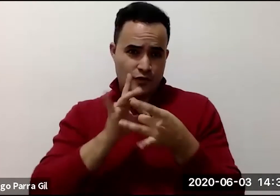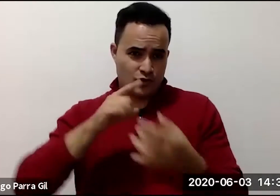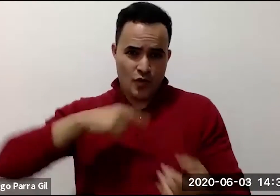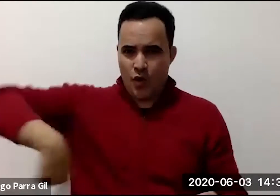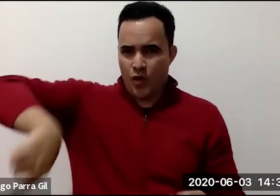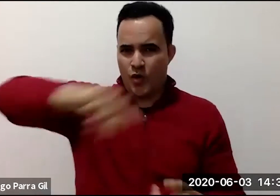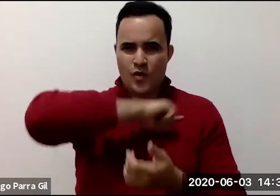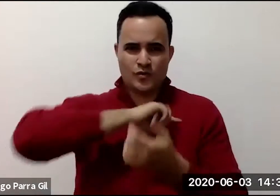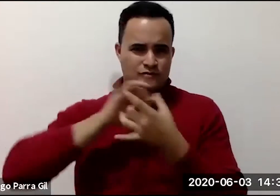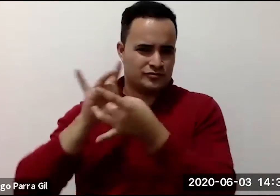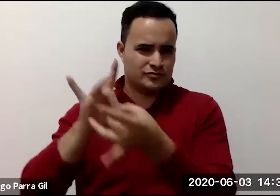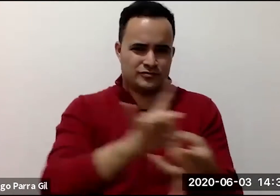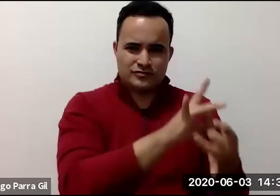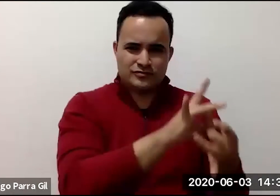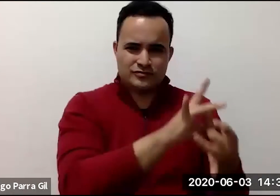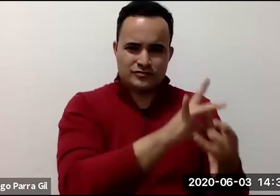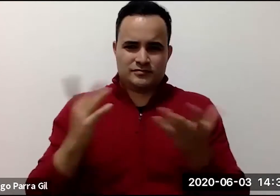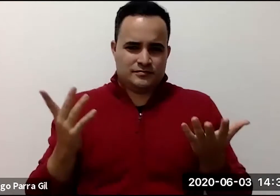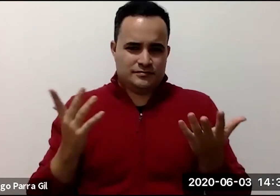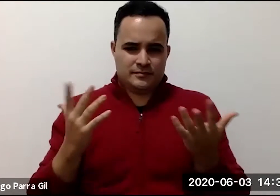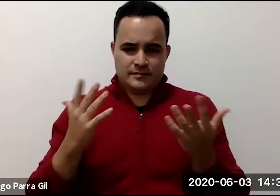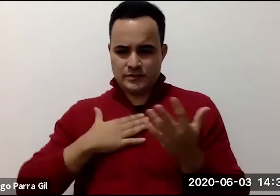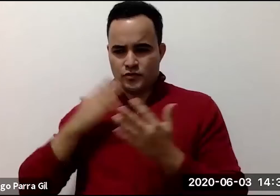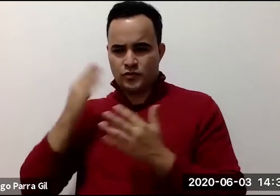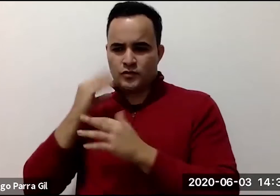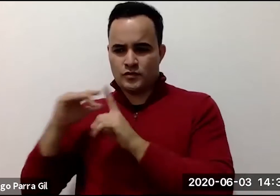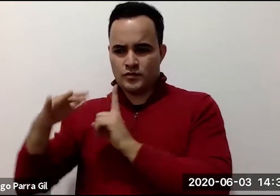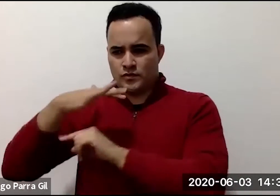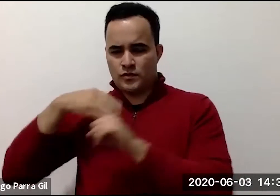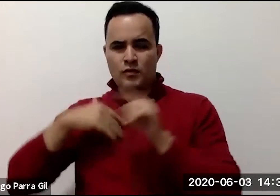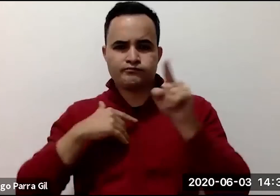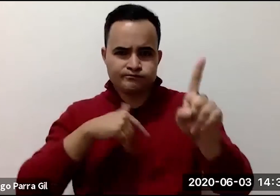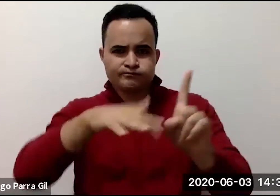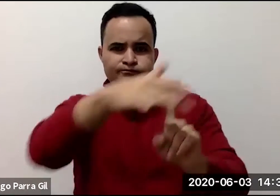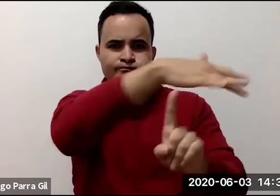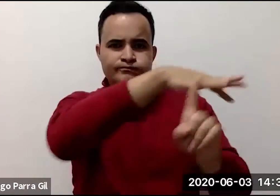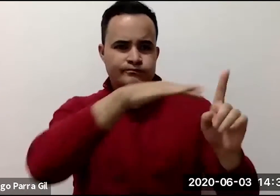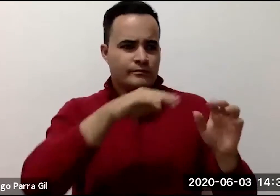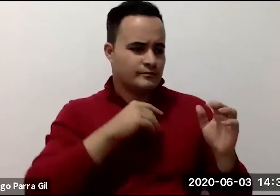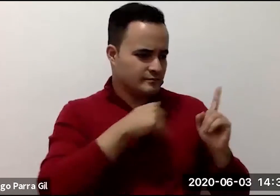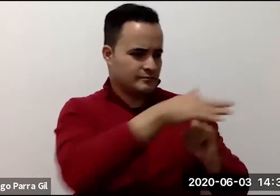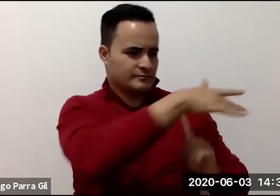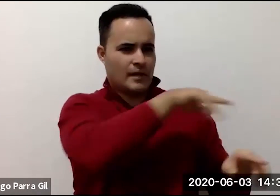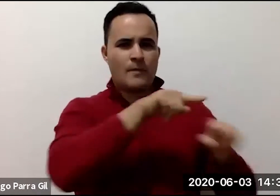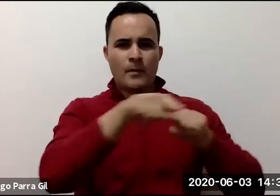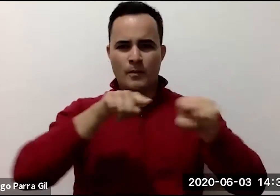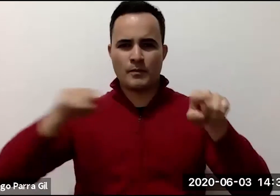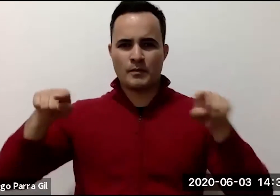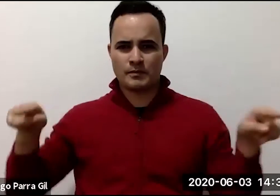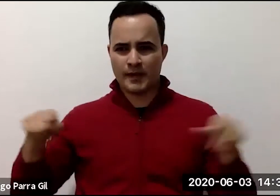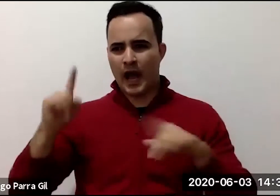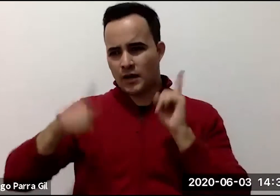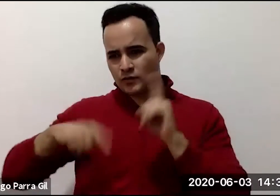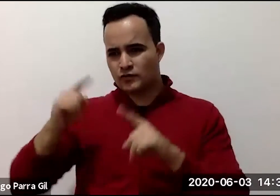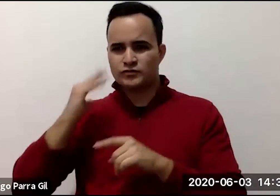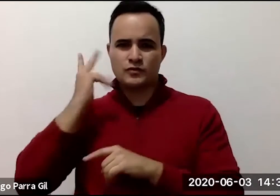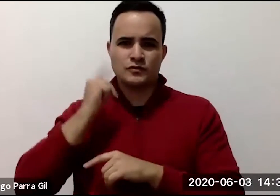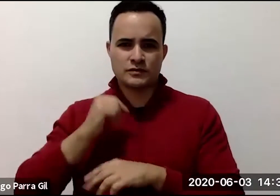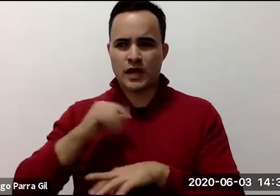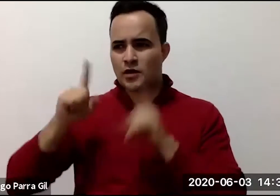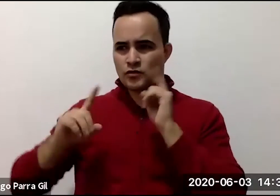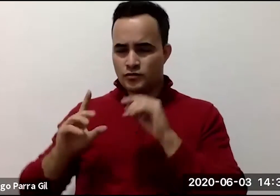nuestros entornos, medios o nichos, tanto los inmediatos como los no inmediatos, tanto